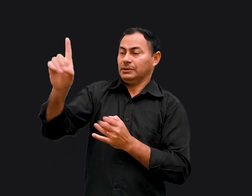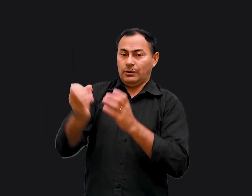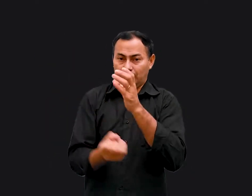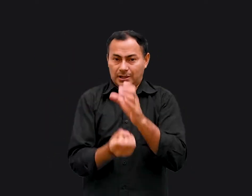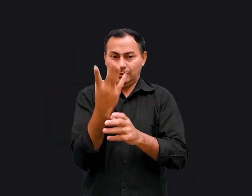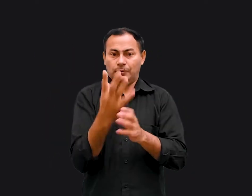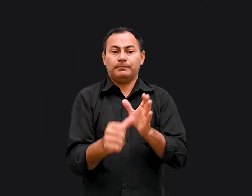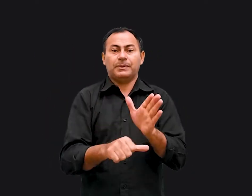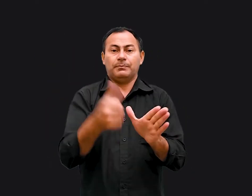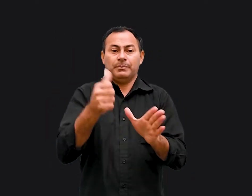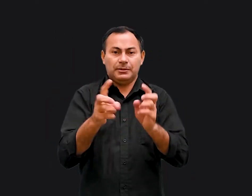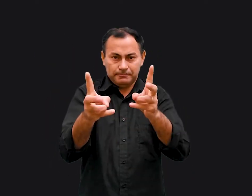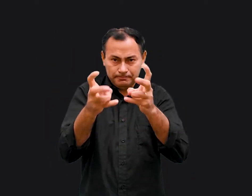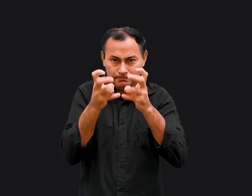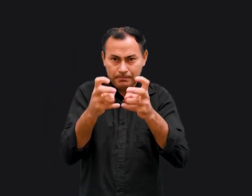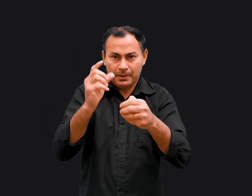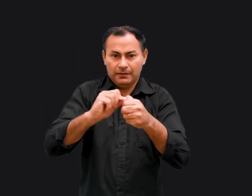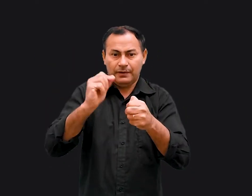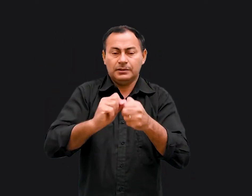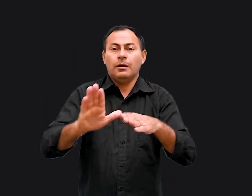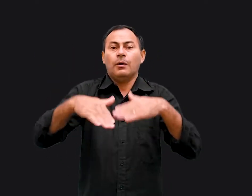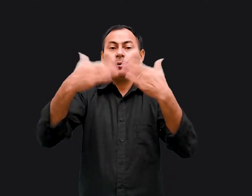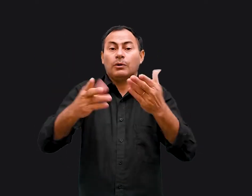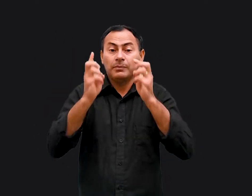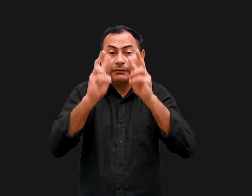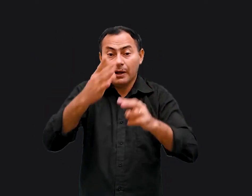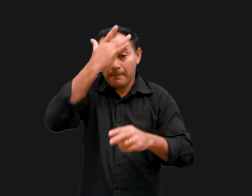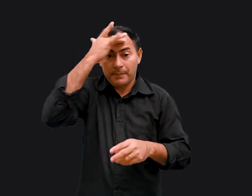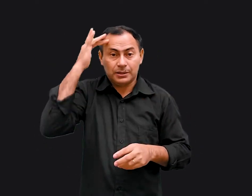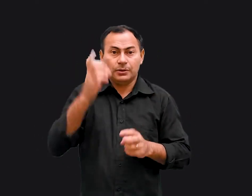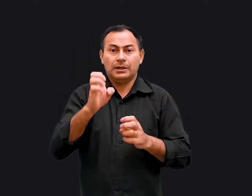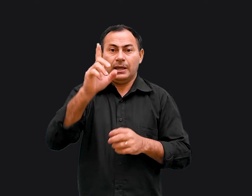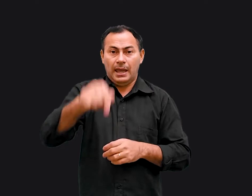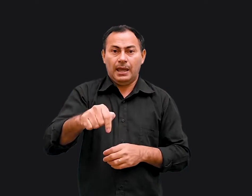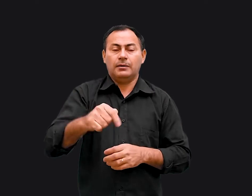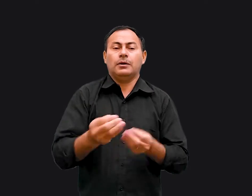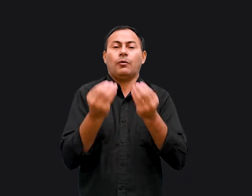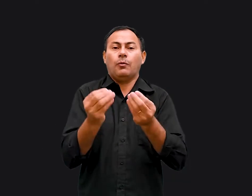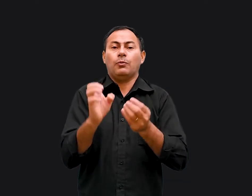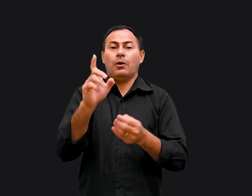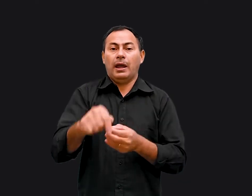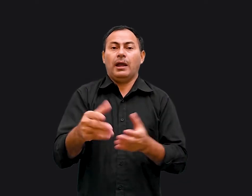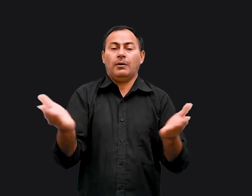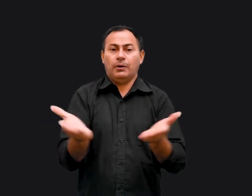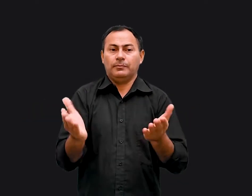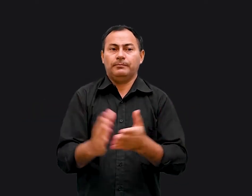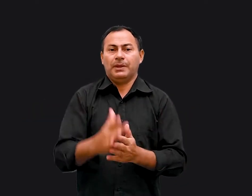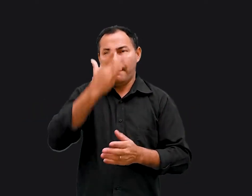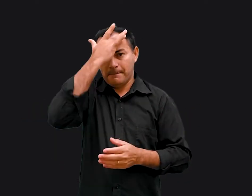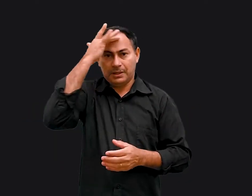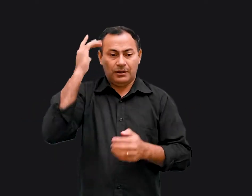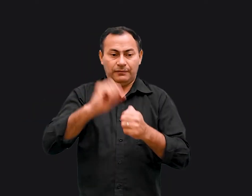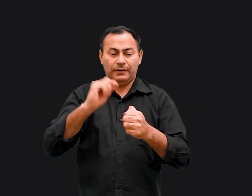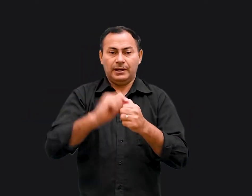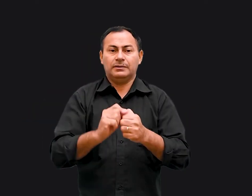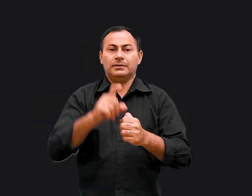essa é a primeira observação que fazemos quando consideramos o homem como ele era e como ele é. O homem foi criado para ser